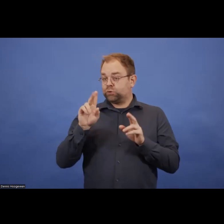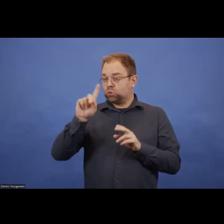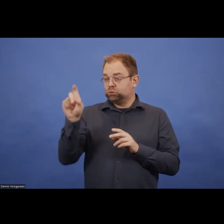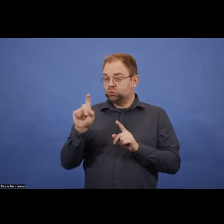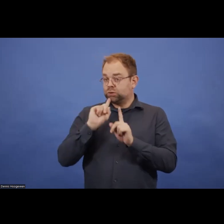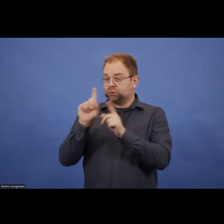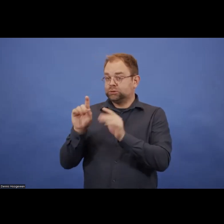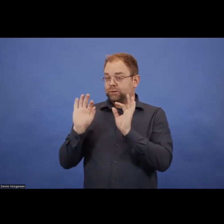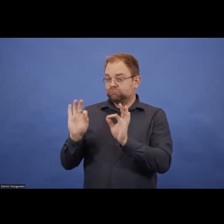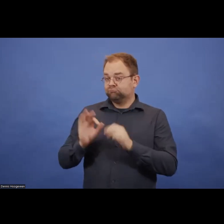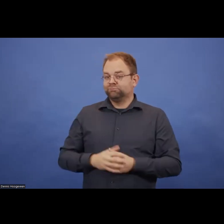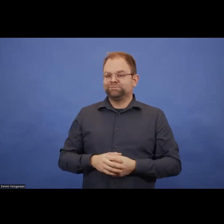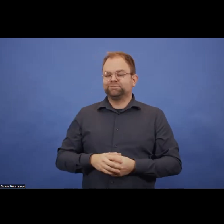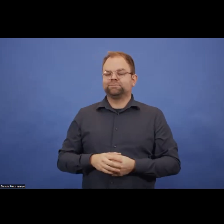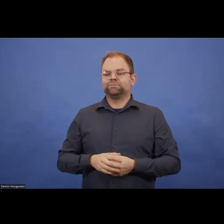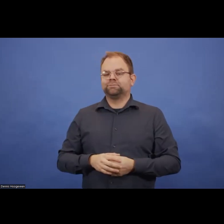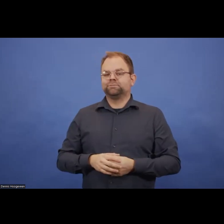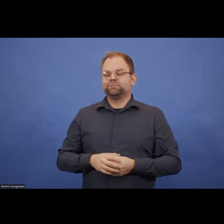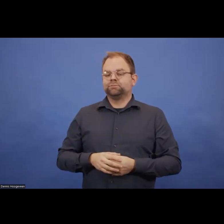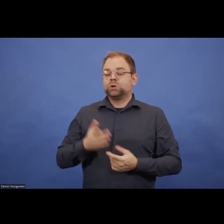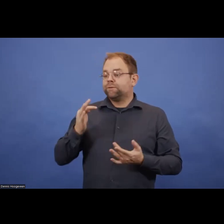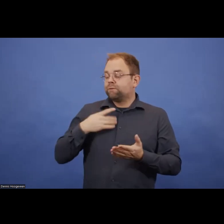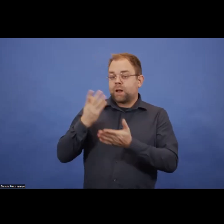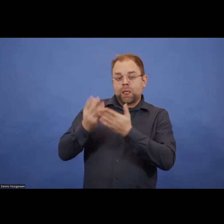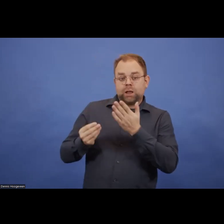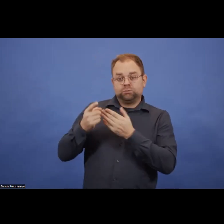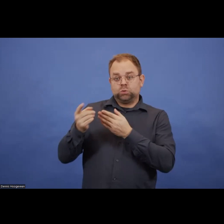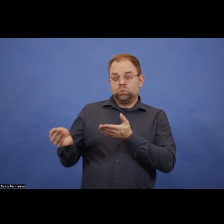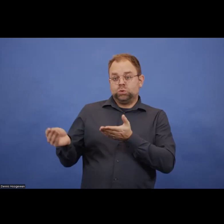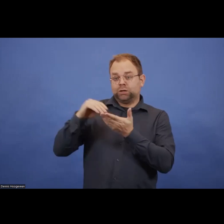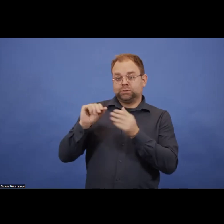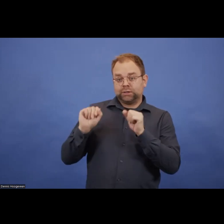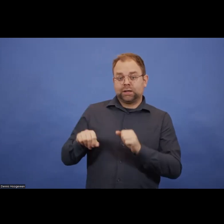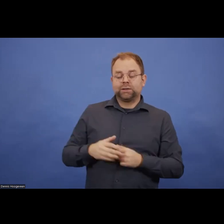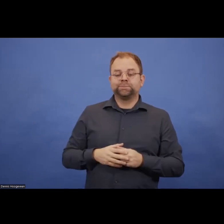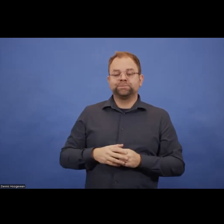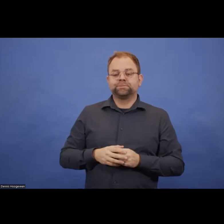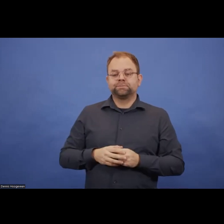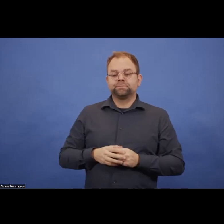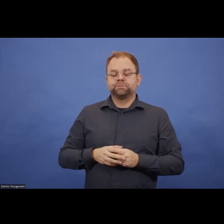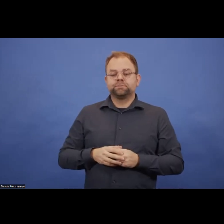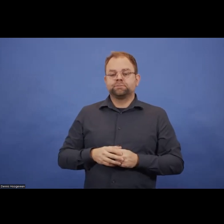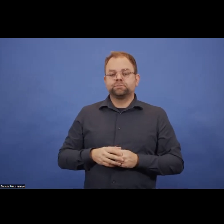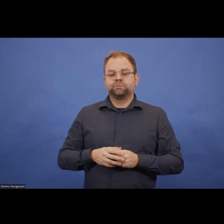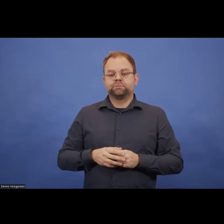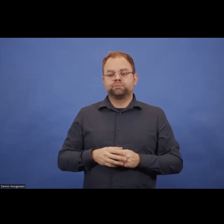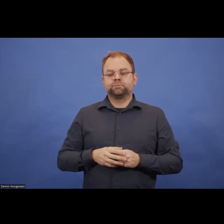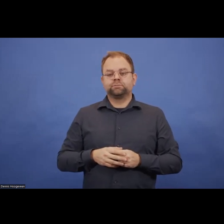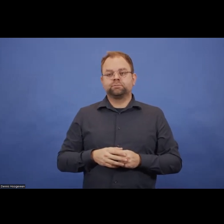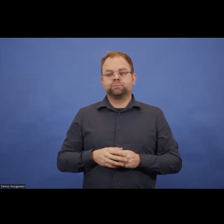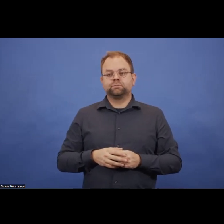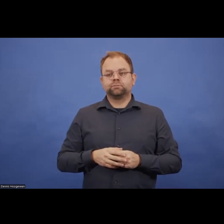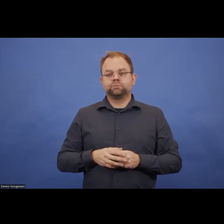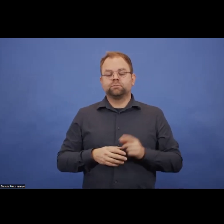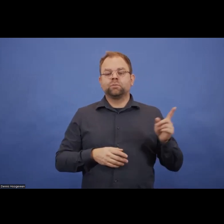preguntar más, si eso es correcto, ese programa de fellowship y el bridge